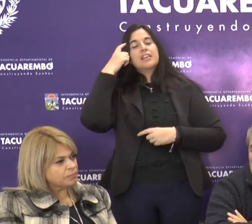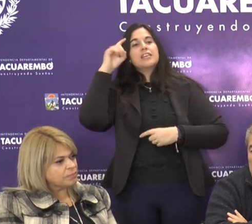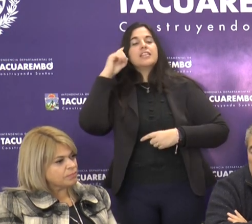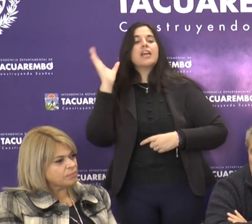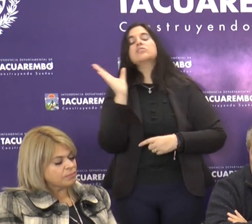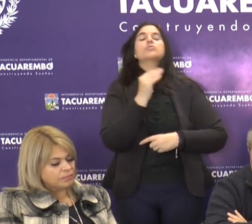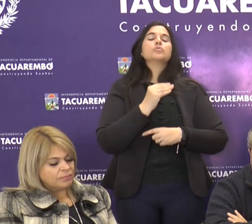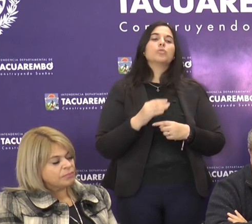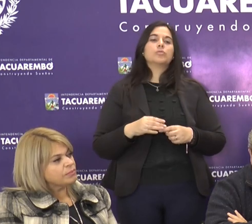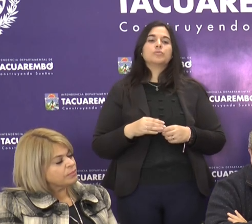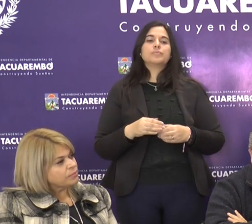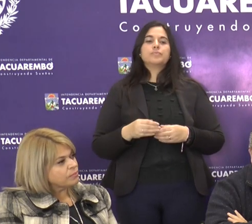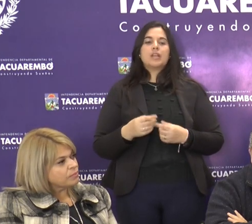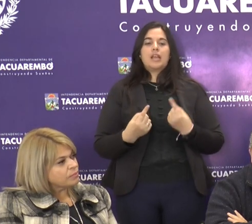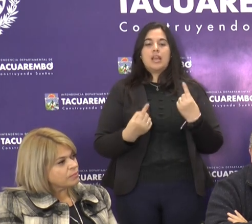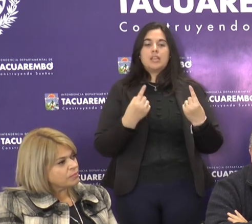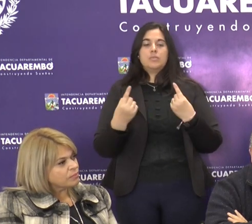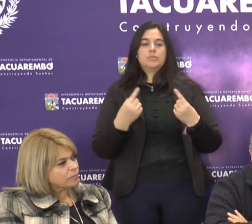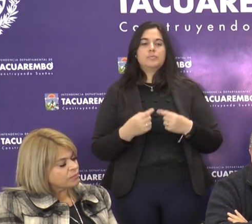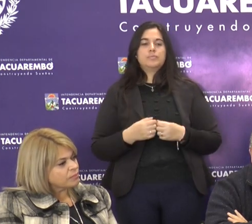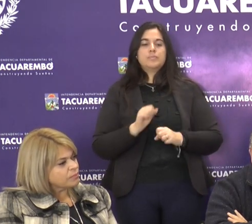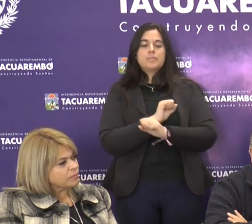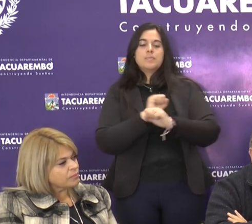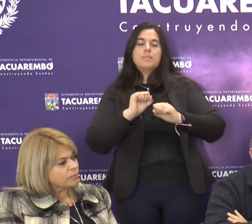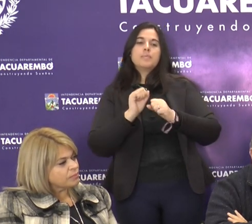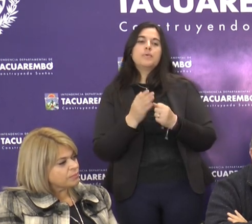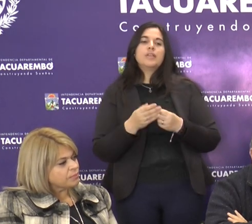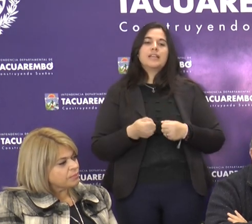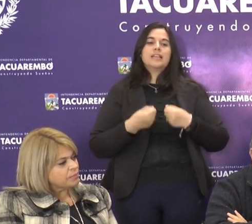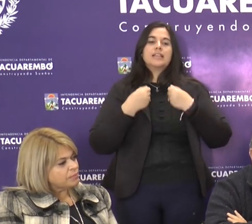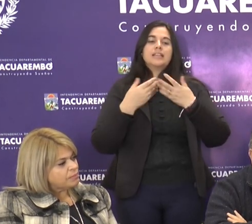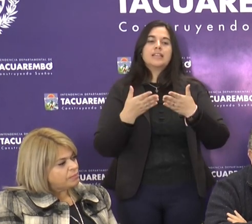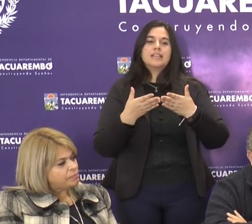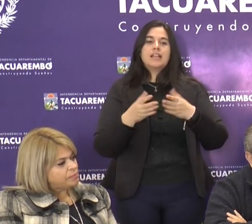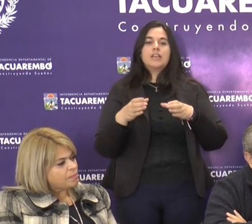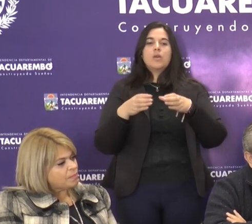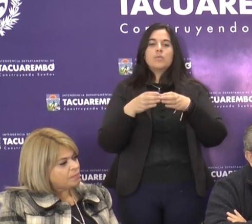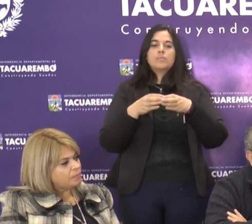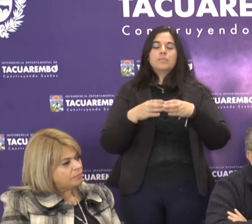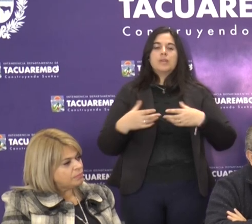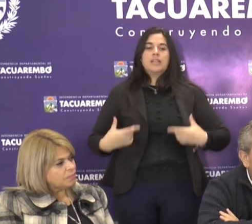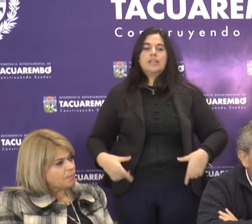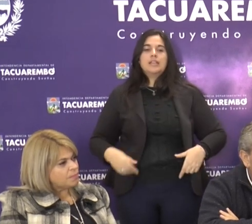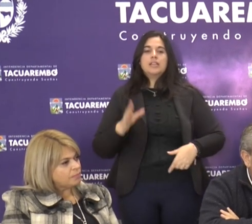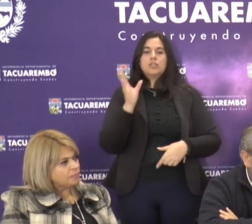nos corresponde, para poder presentar al Congreso de Intendentes nuestras